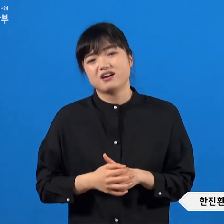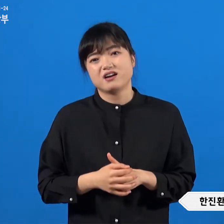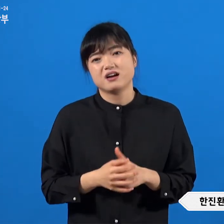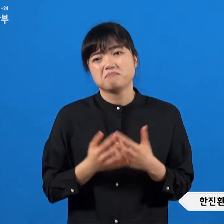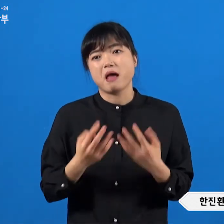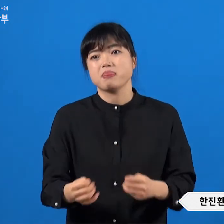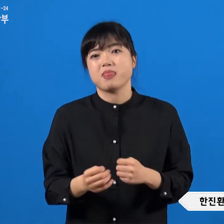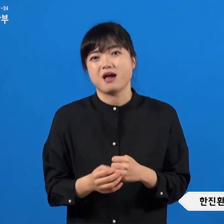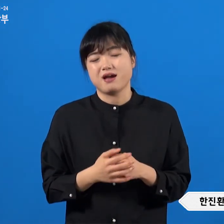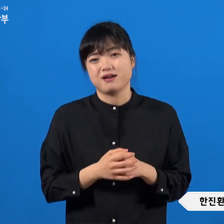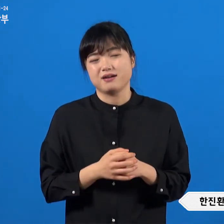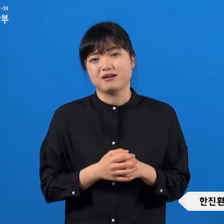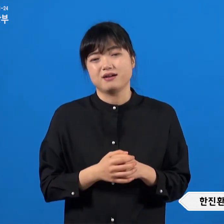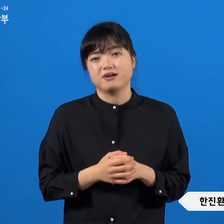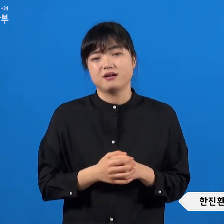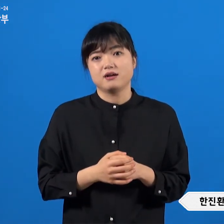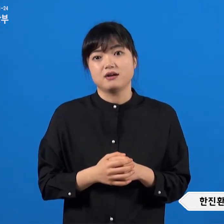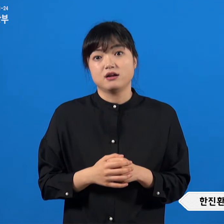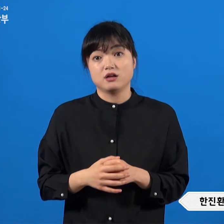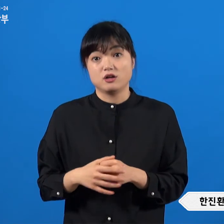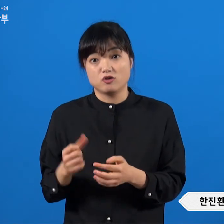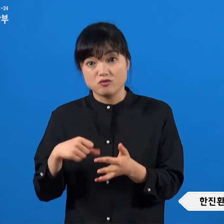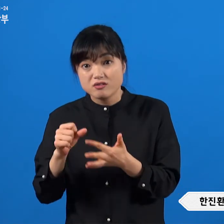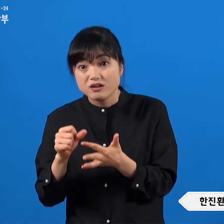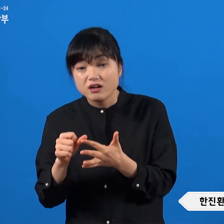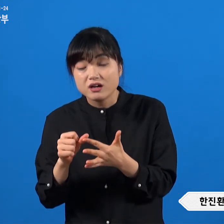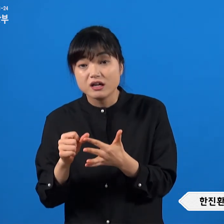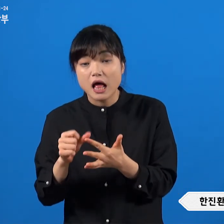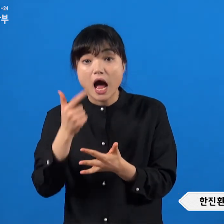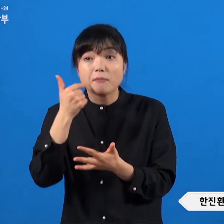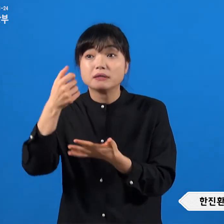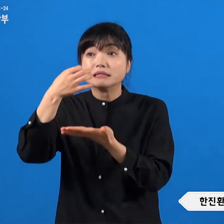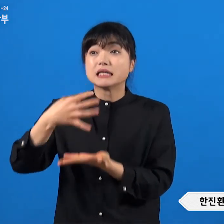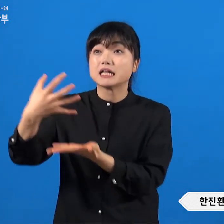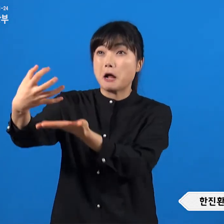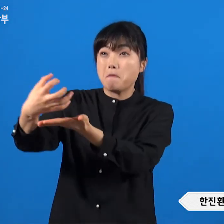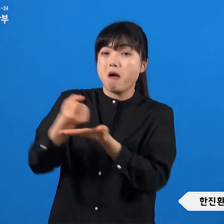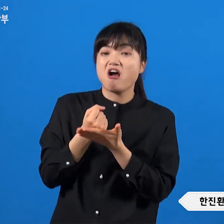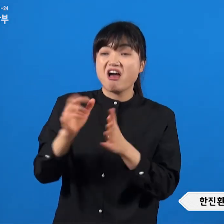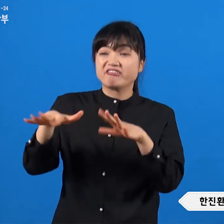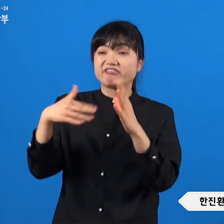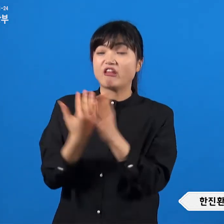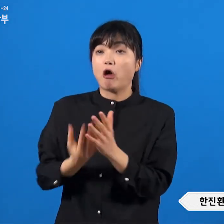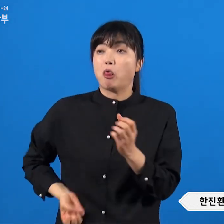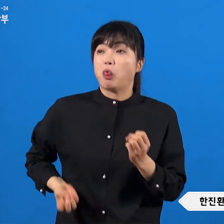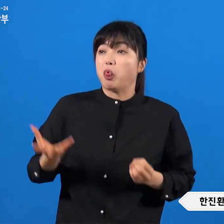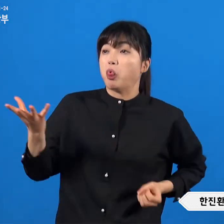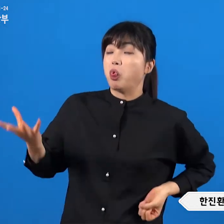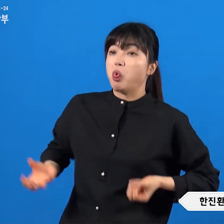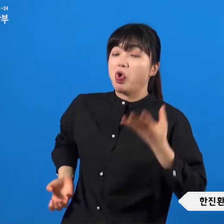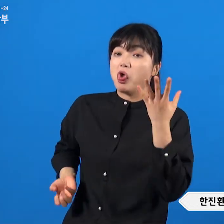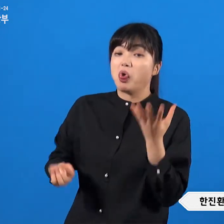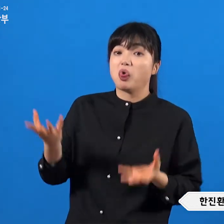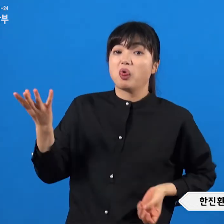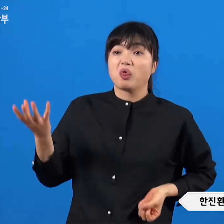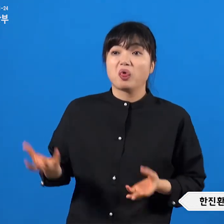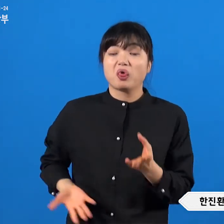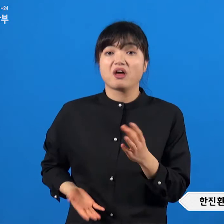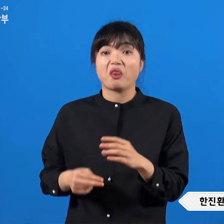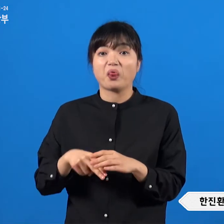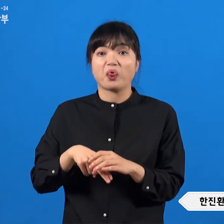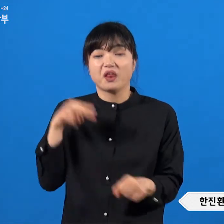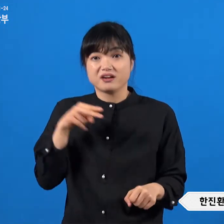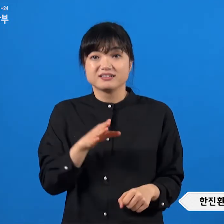뜻입니다. 둘째 아들은 아버지 재산을 다 낭비해 버렸으니까 진짜 씀씀이가 해프지요.